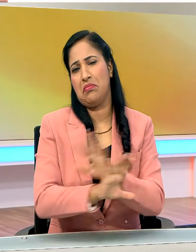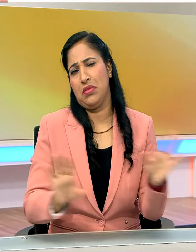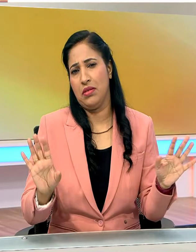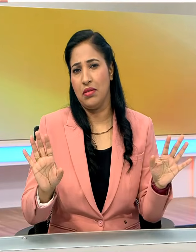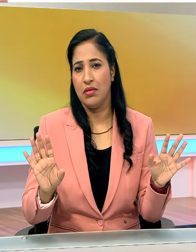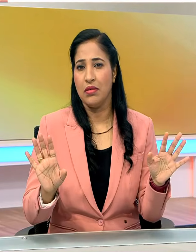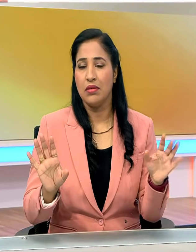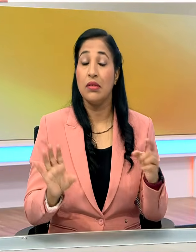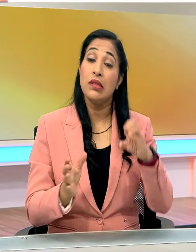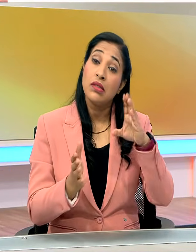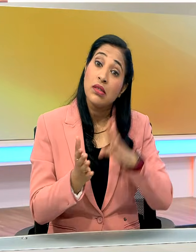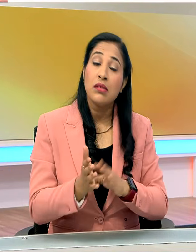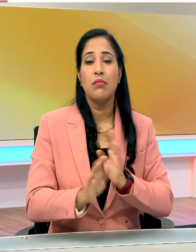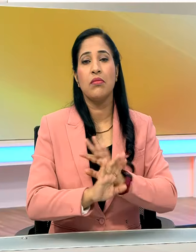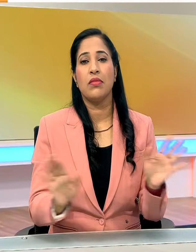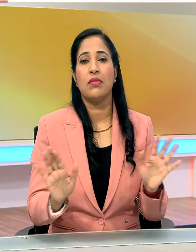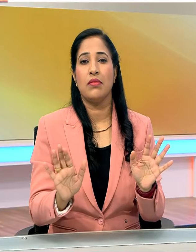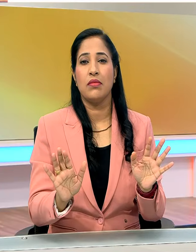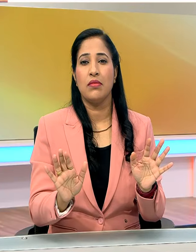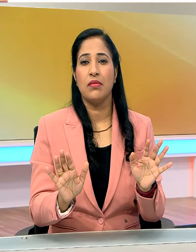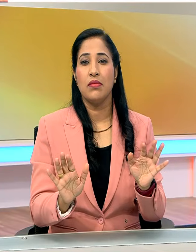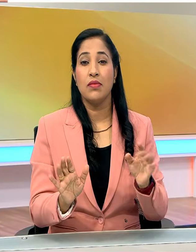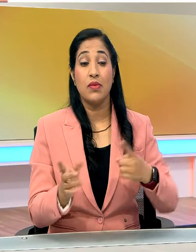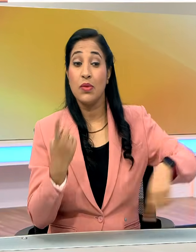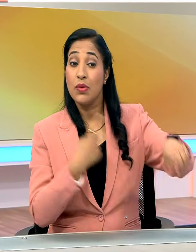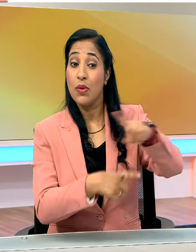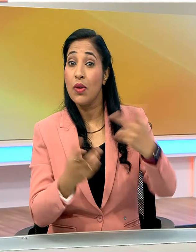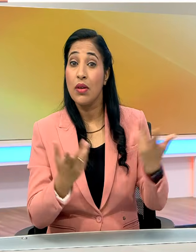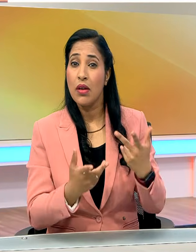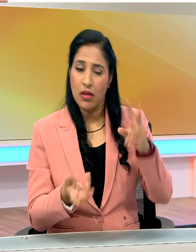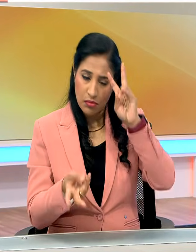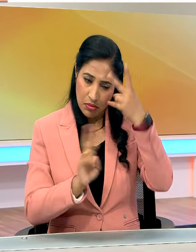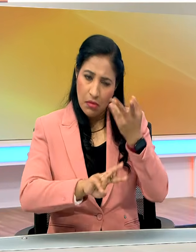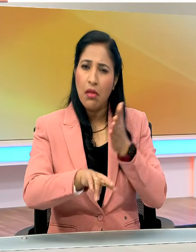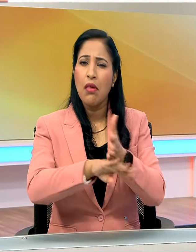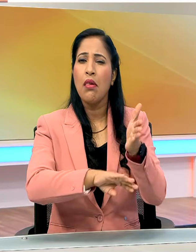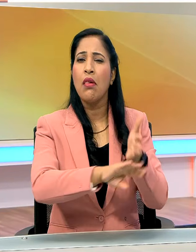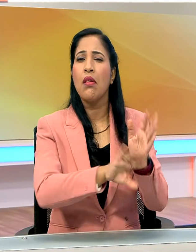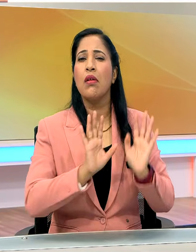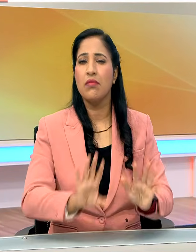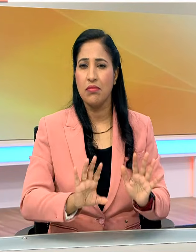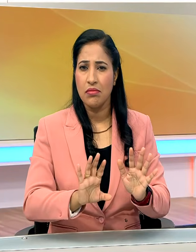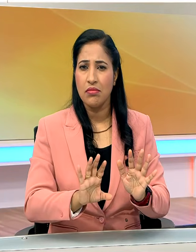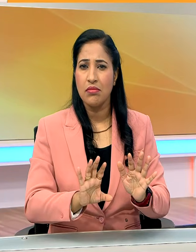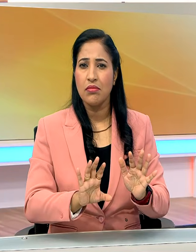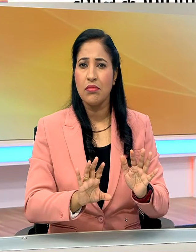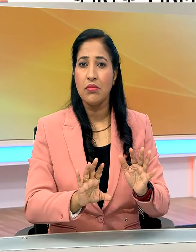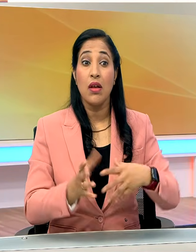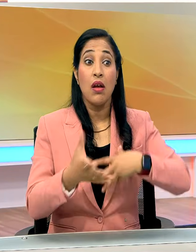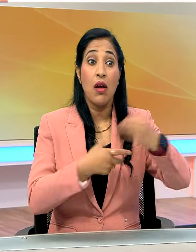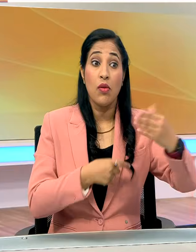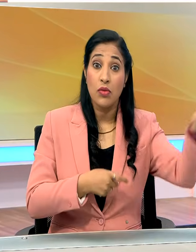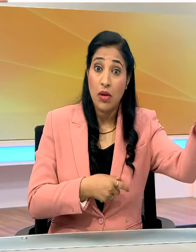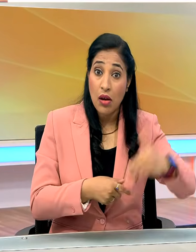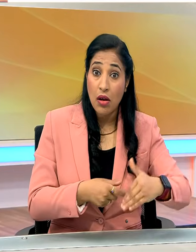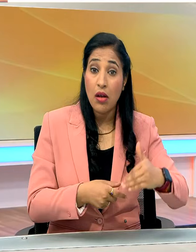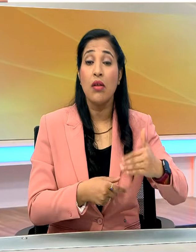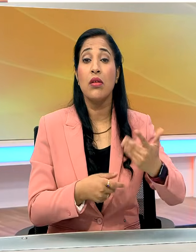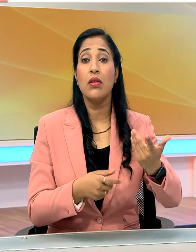मुख्यमंत्री बनाना है। और ये लोगों को गुमराह कर रही है कि बाहरी आकर